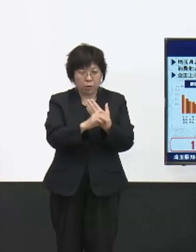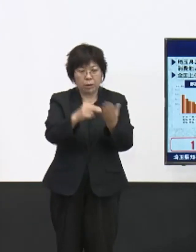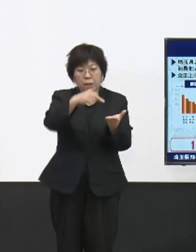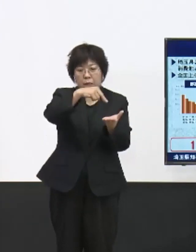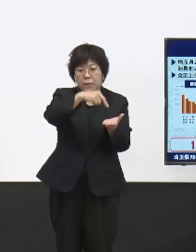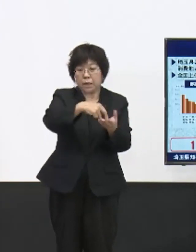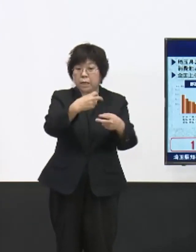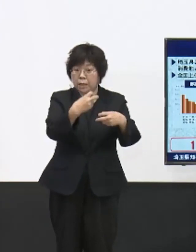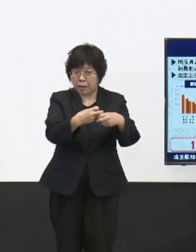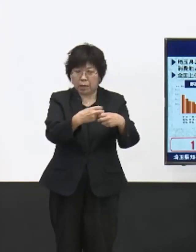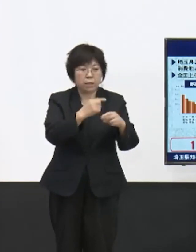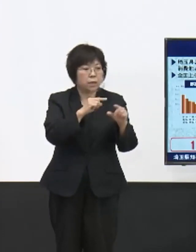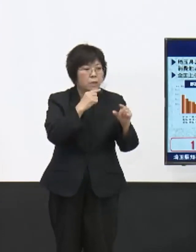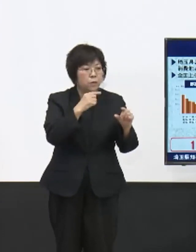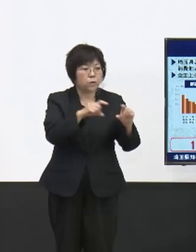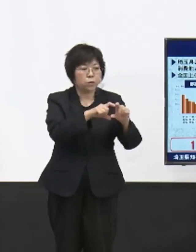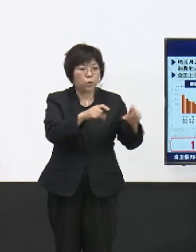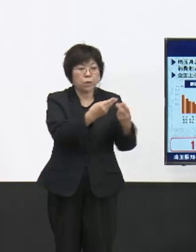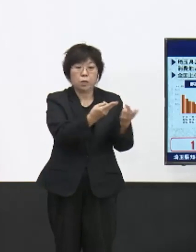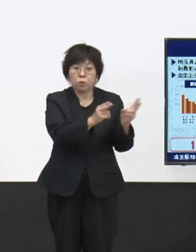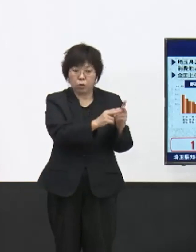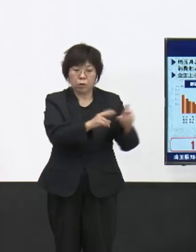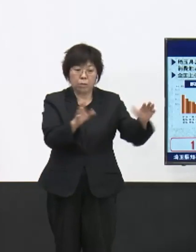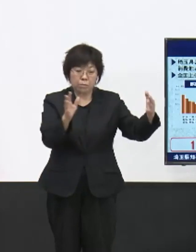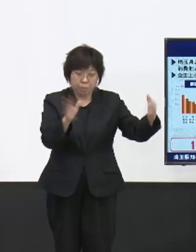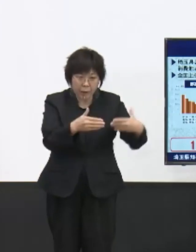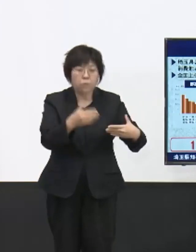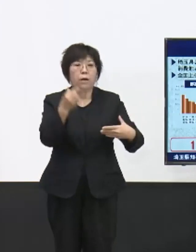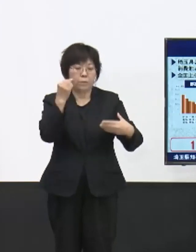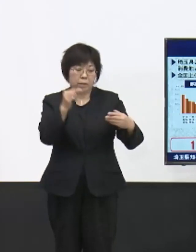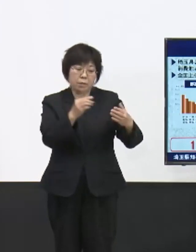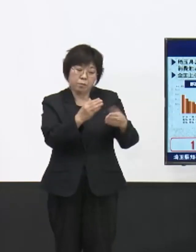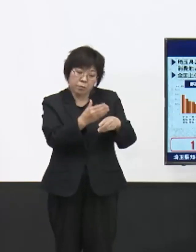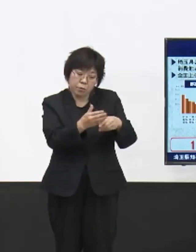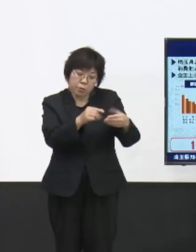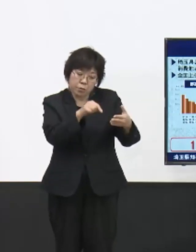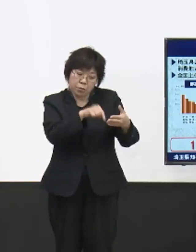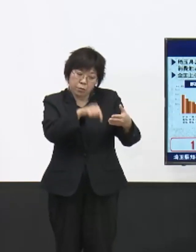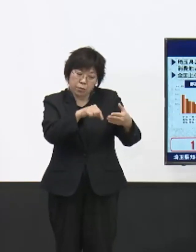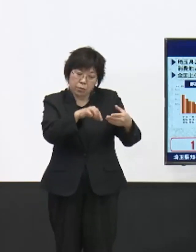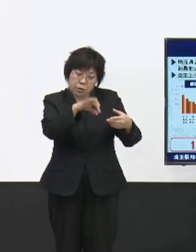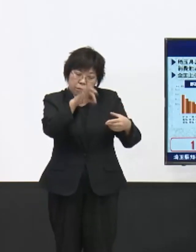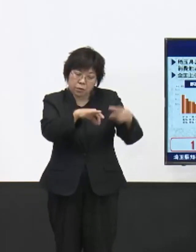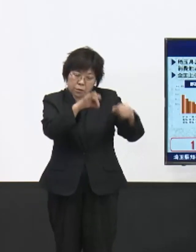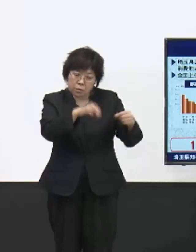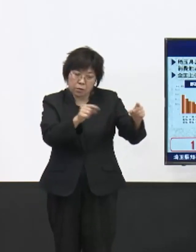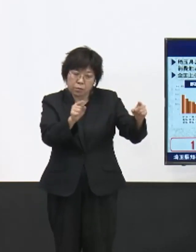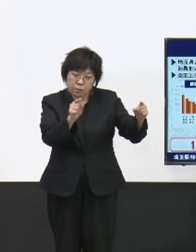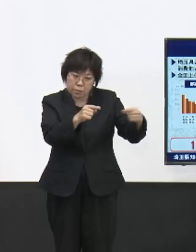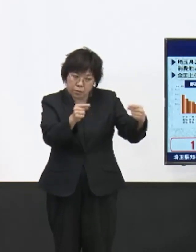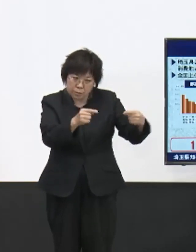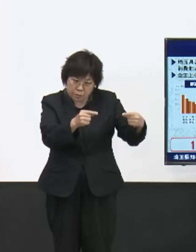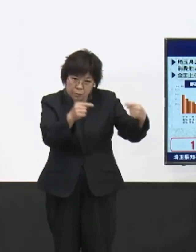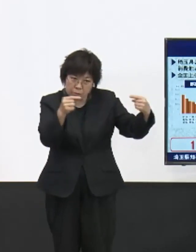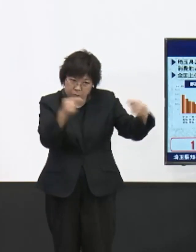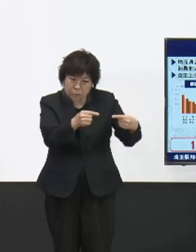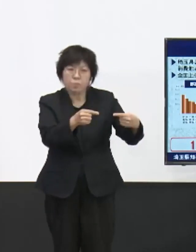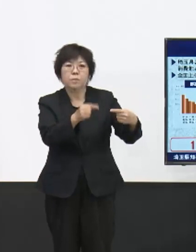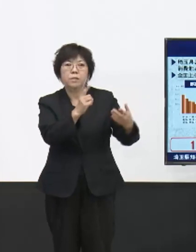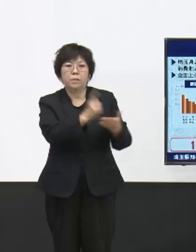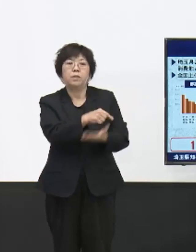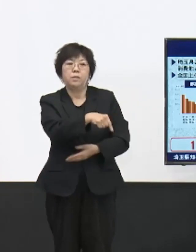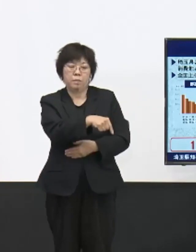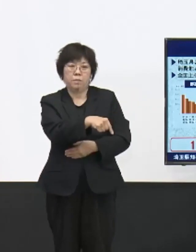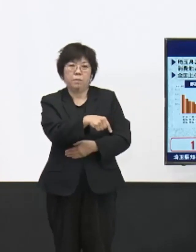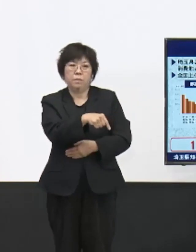論点はあるけれども議論が深まらなかったという別な方からのお答えしましたけれども、そういったところに私はつながるのではないかというふうに